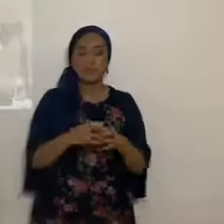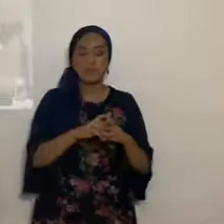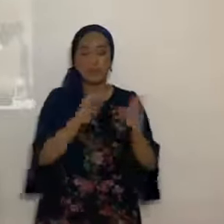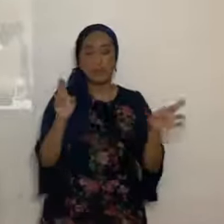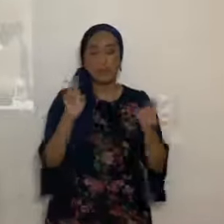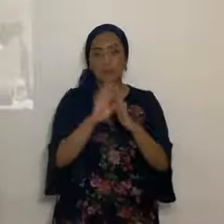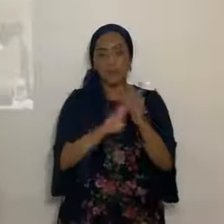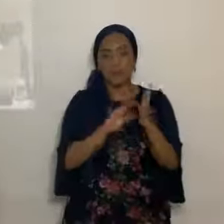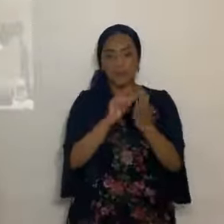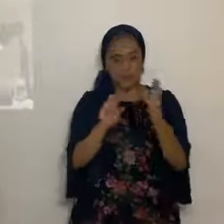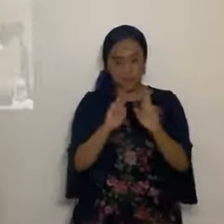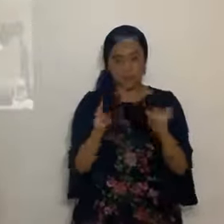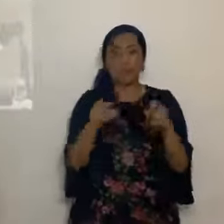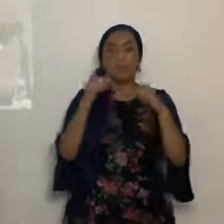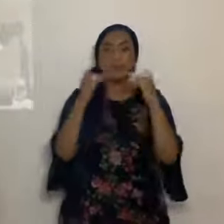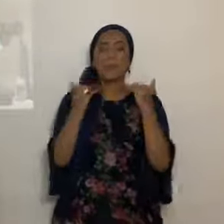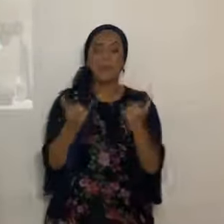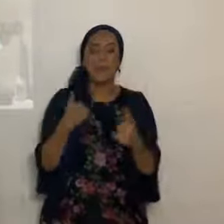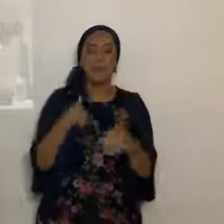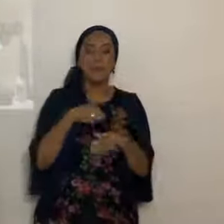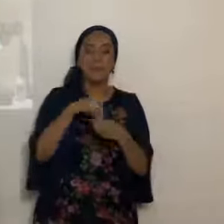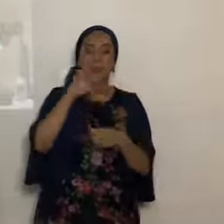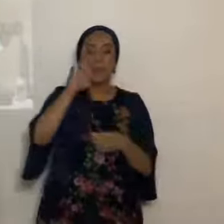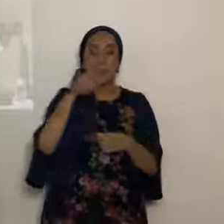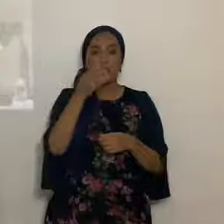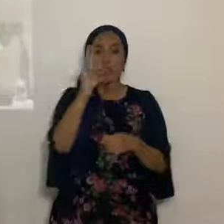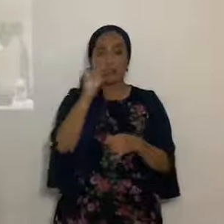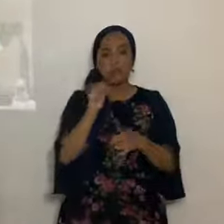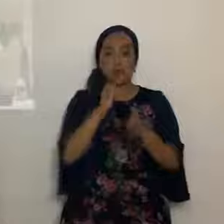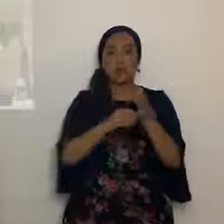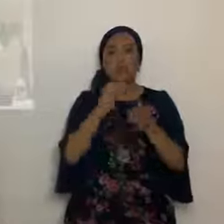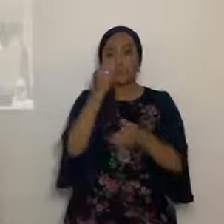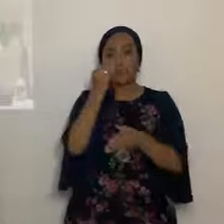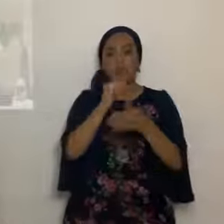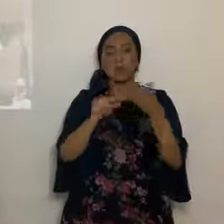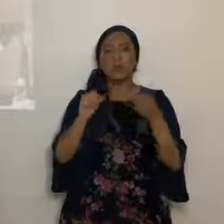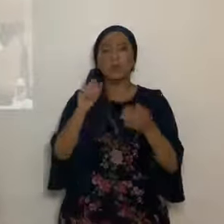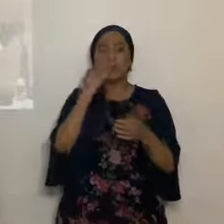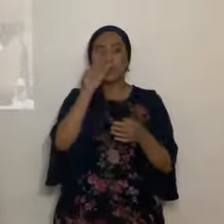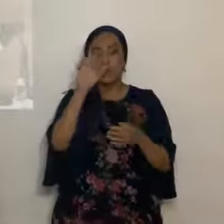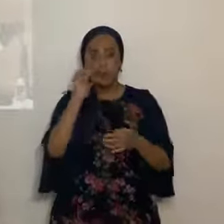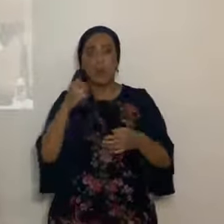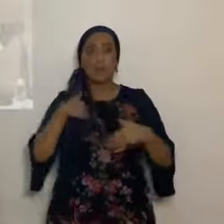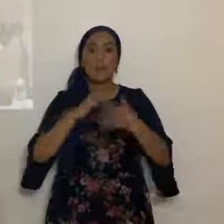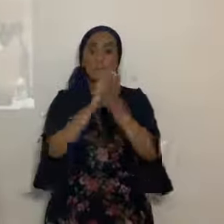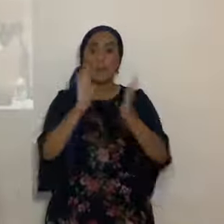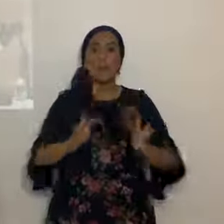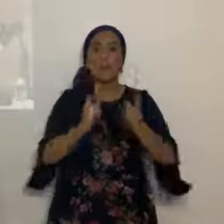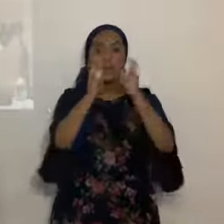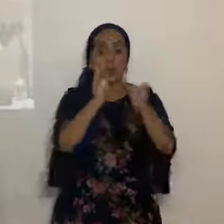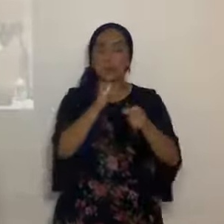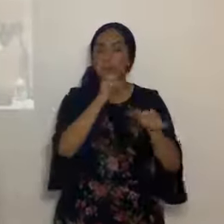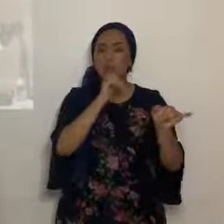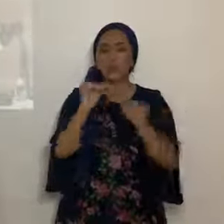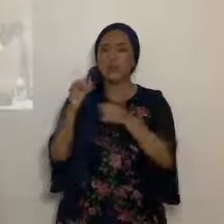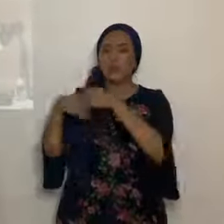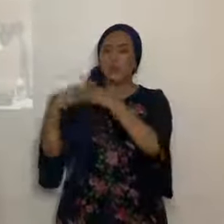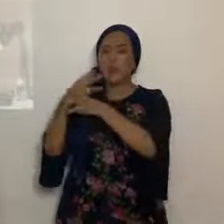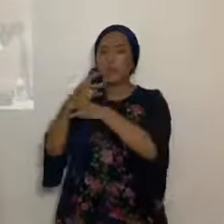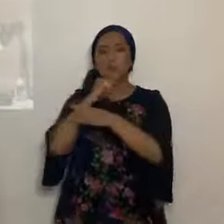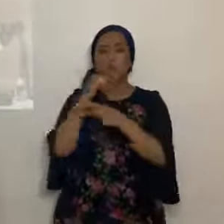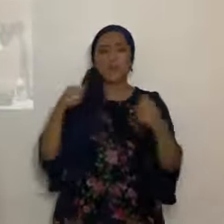Romanos 8:15. Ahora, estamos en Juan 14:27. La paz os dejo, mi paz os doy, yo no los doy como el mundo la da. No se